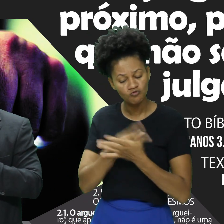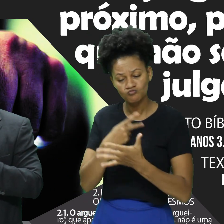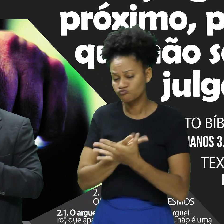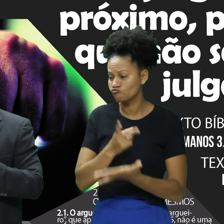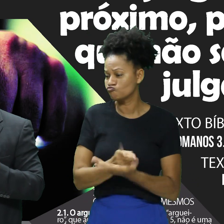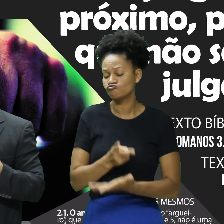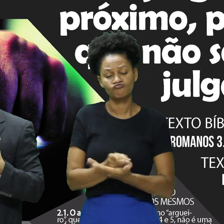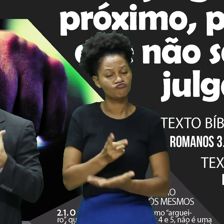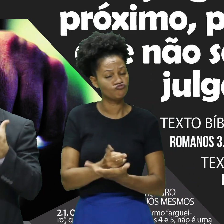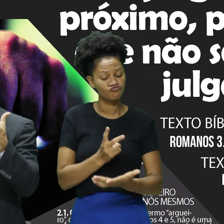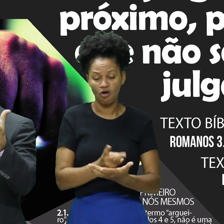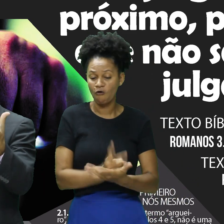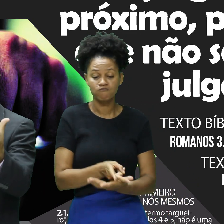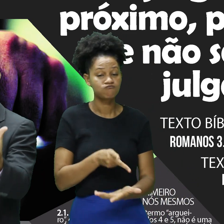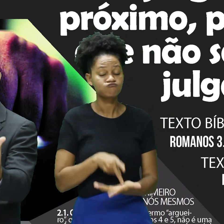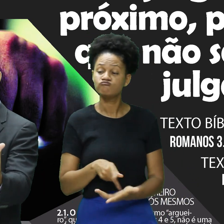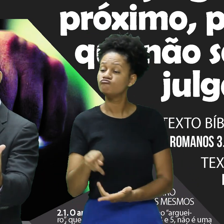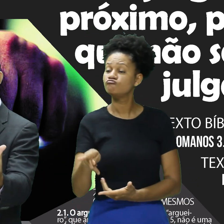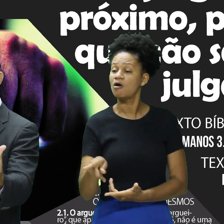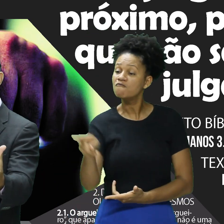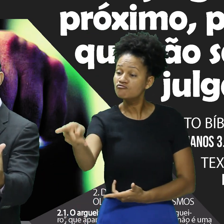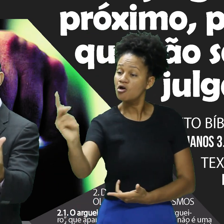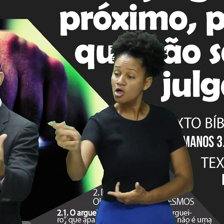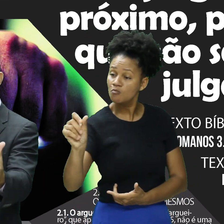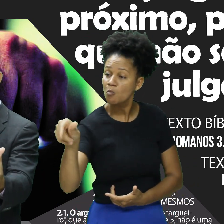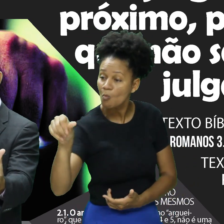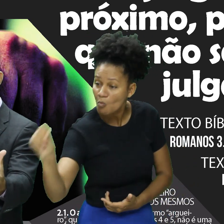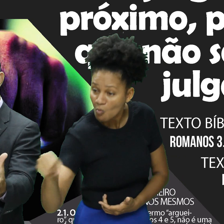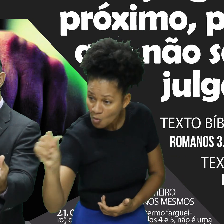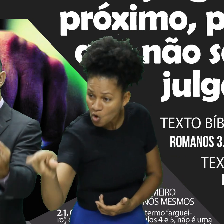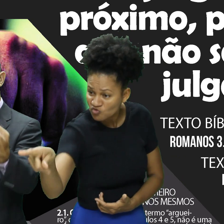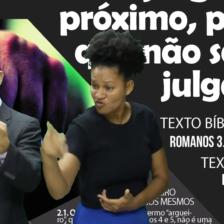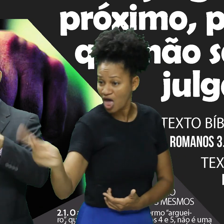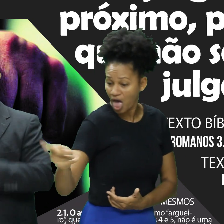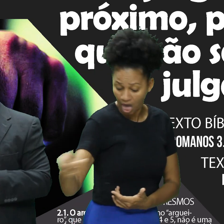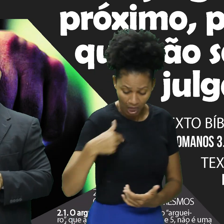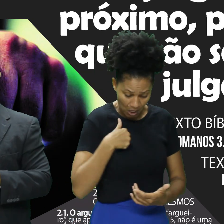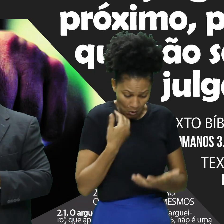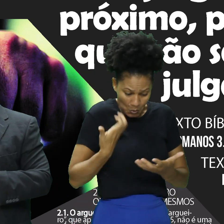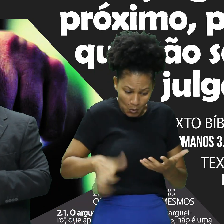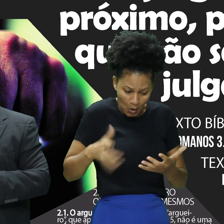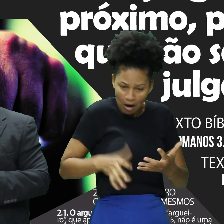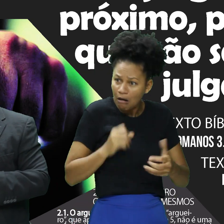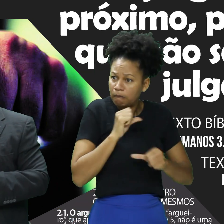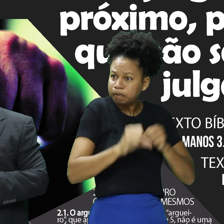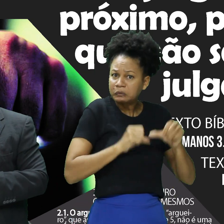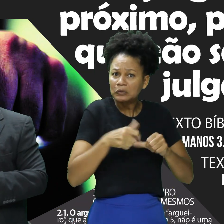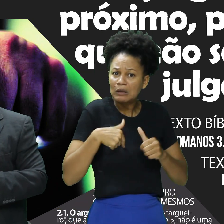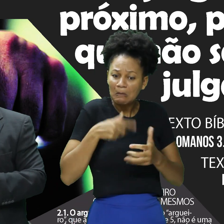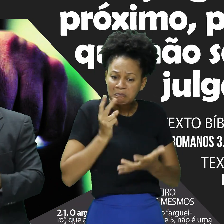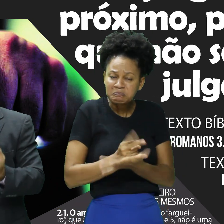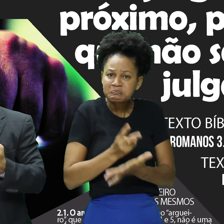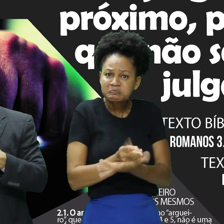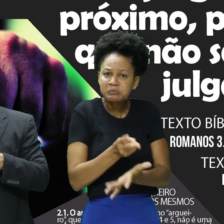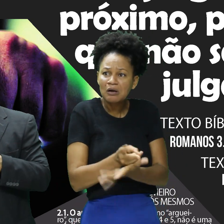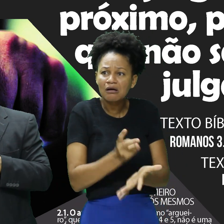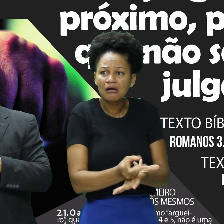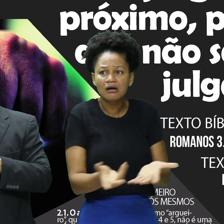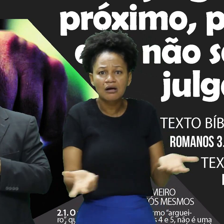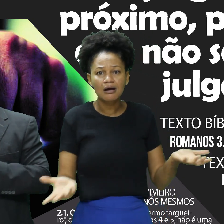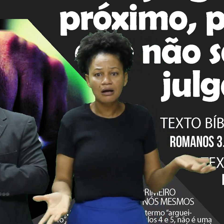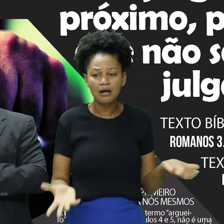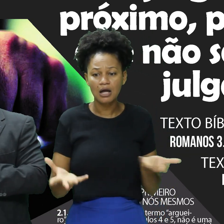erro. Como é que eu vou aconselhar alguém do seu erro se eu não quero mudança para a minha vida? Se eu não